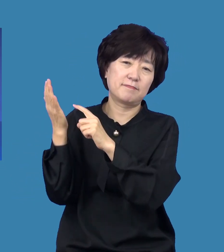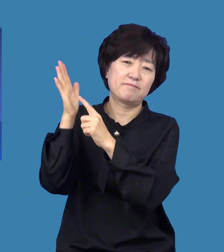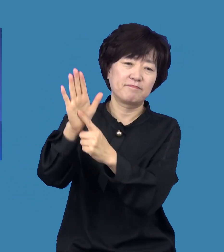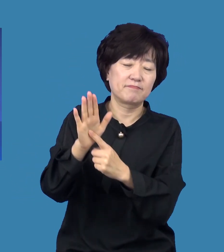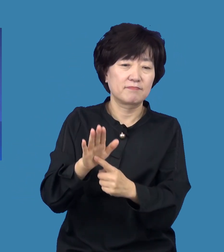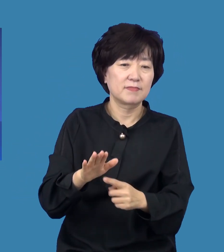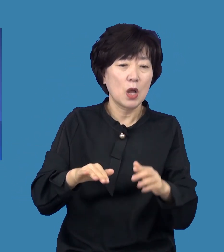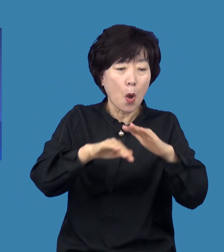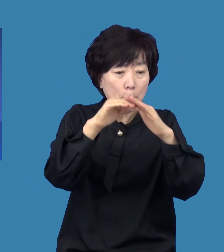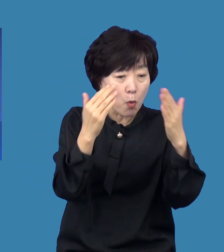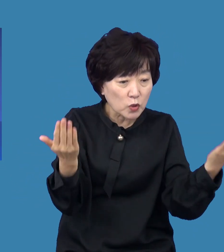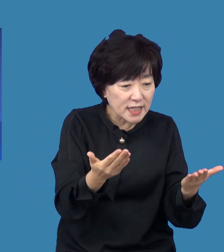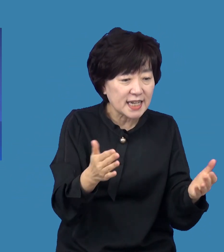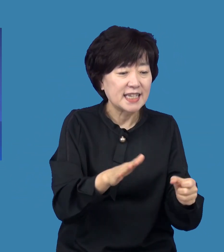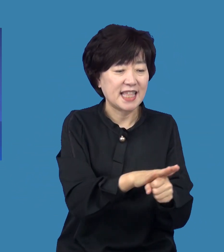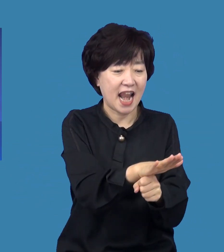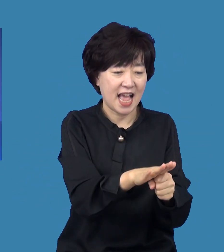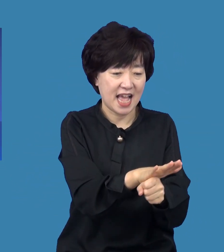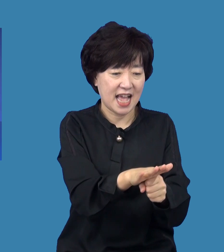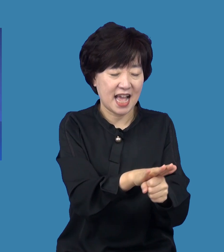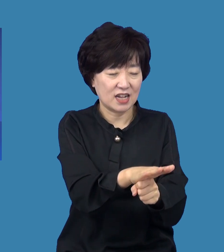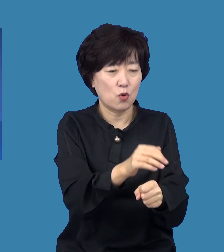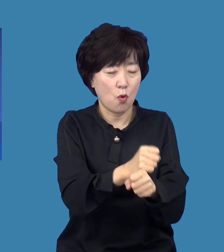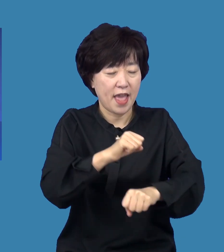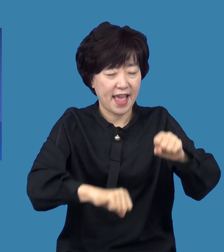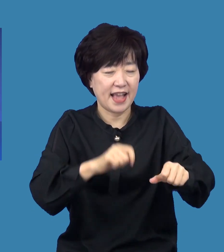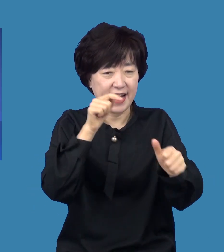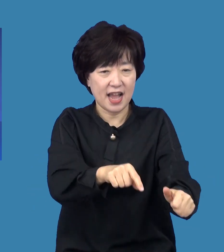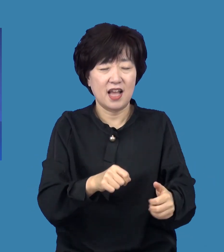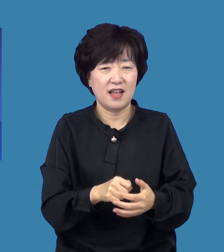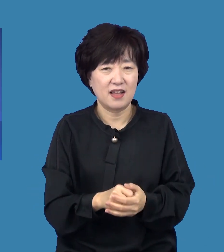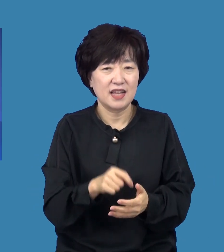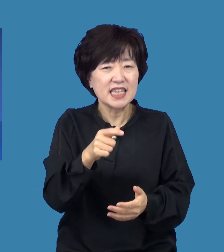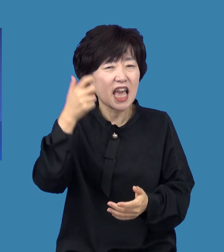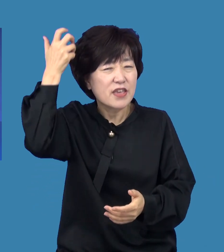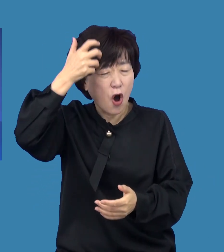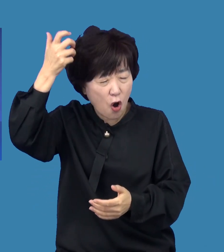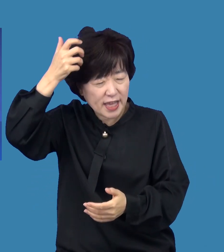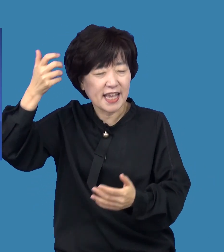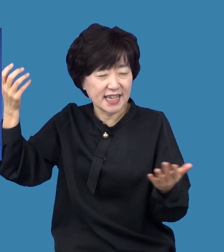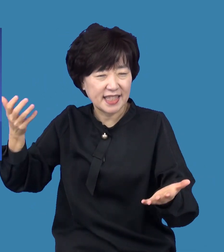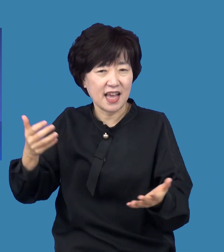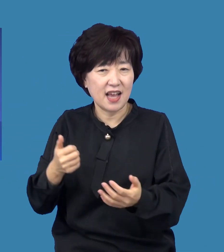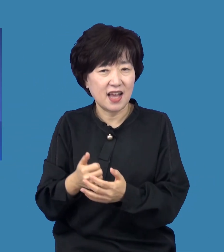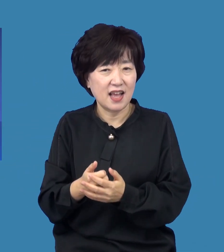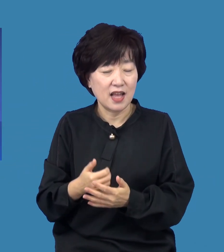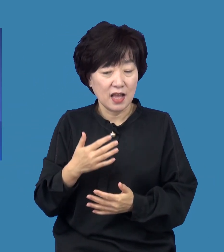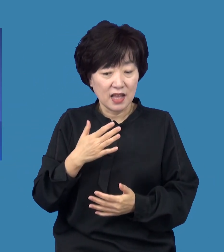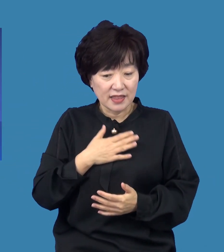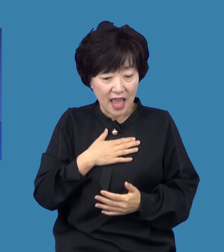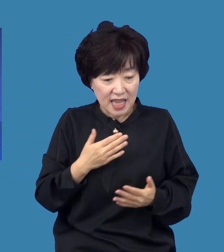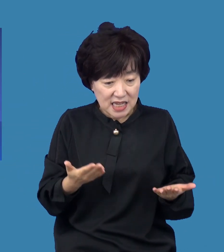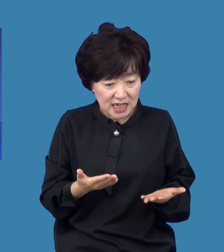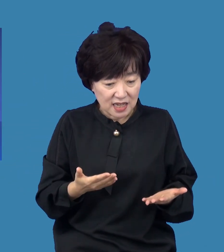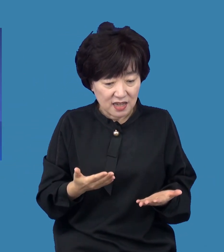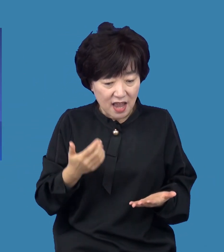사랑으로 행해라. 그게 영적인 일이라는 거예요. 결국 우리의 일을 영적인 일로 만드는 비결은 뭐냐면 그